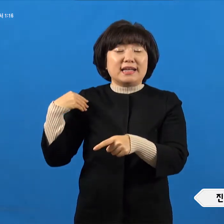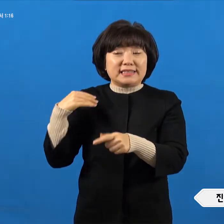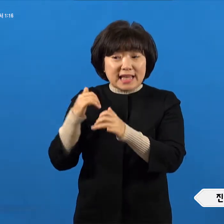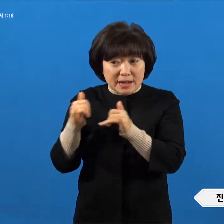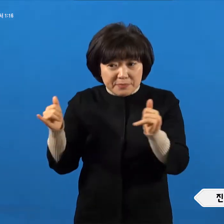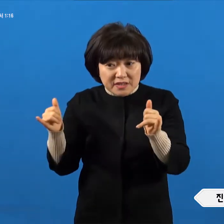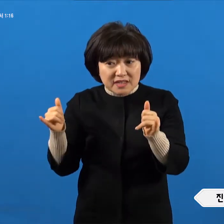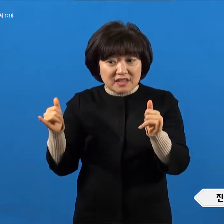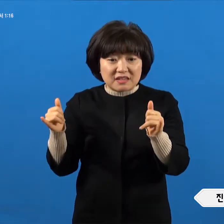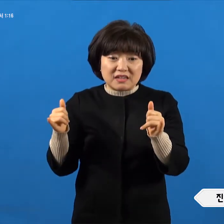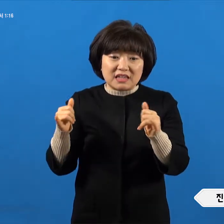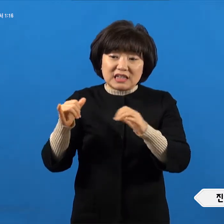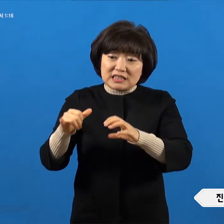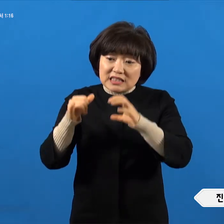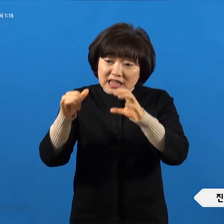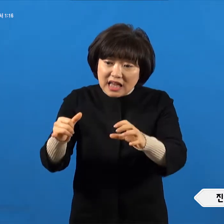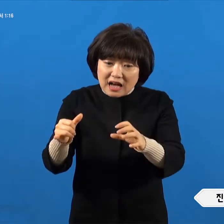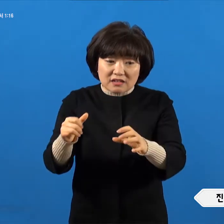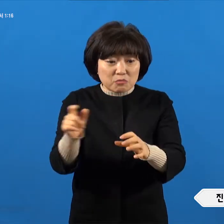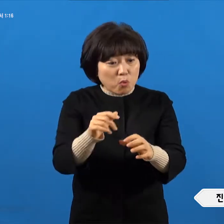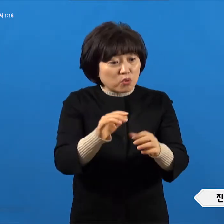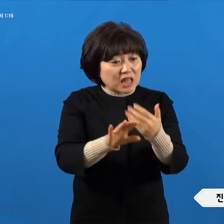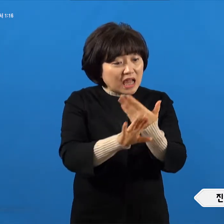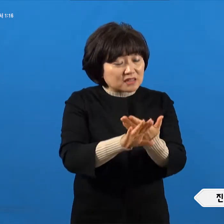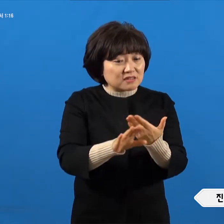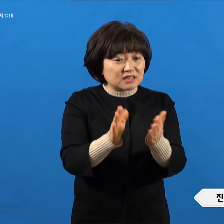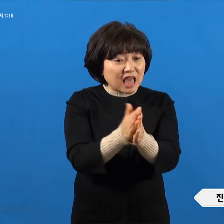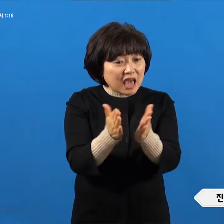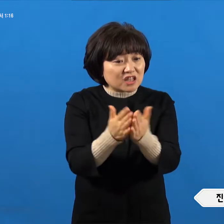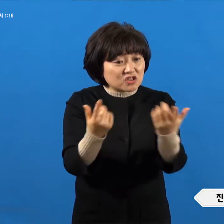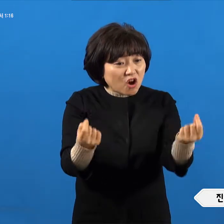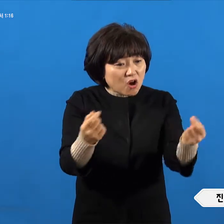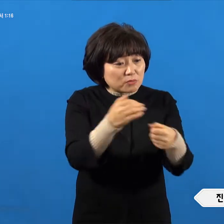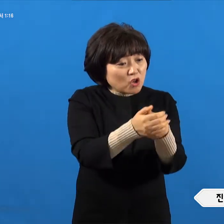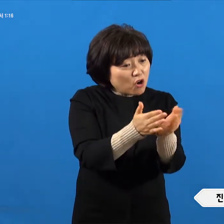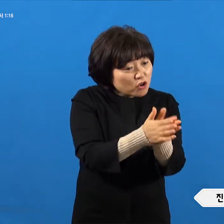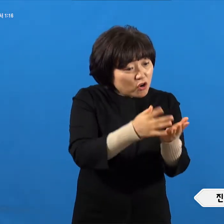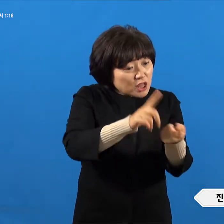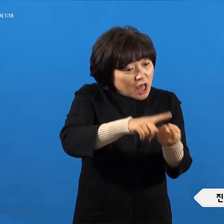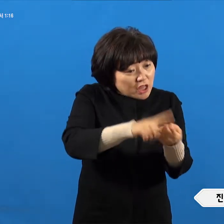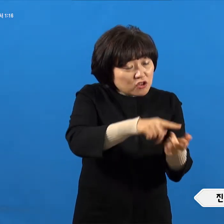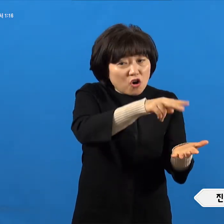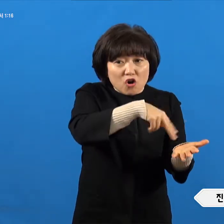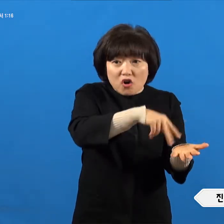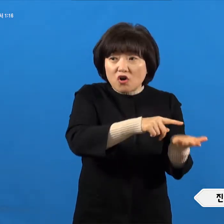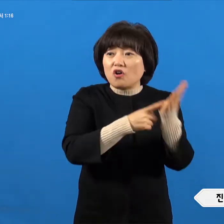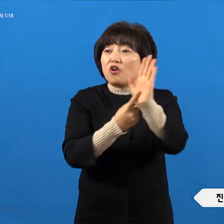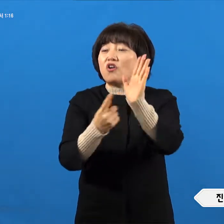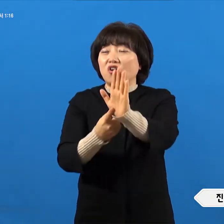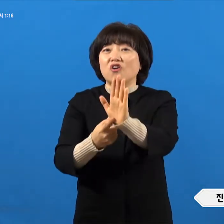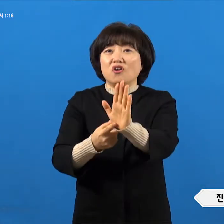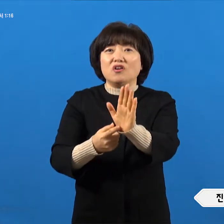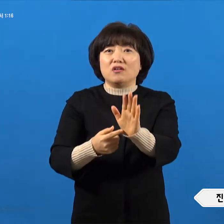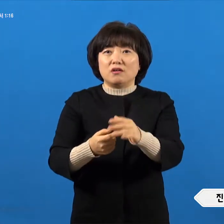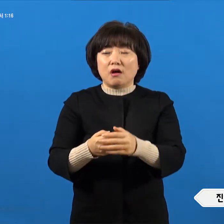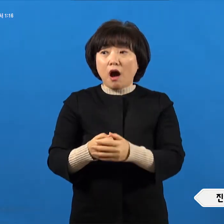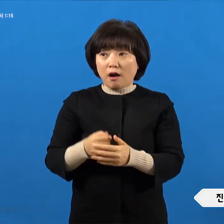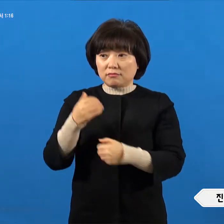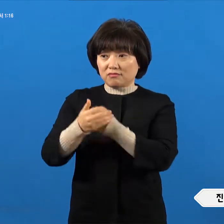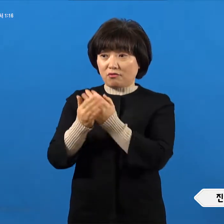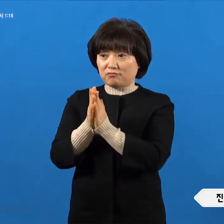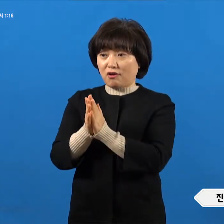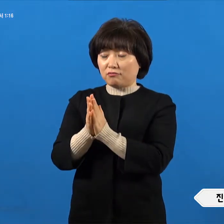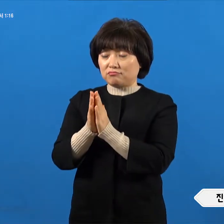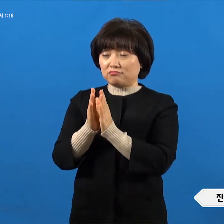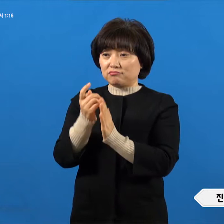가지고 성경을 다른 책처럼 공부하는 그런 종교학과입니다. 성경을 많이 배우고 싶어서 그